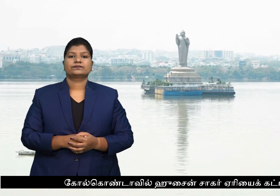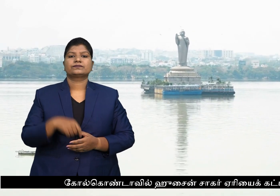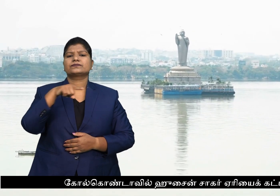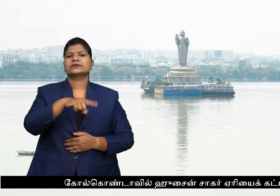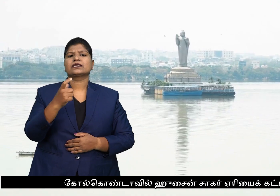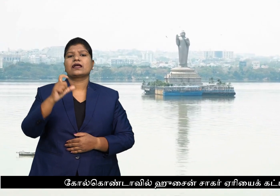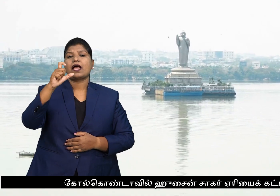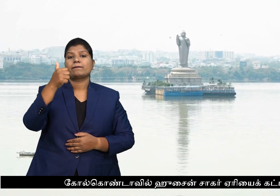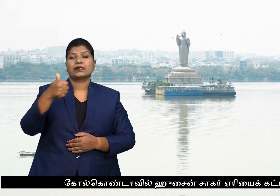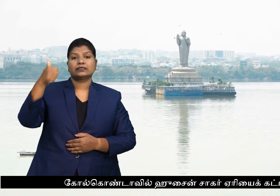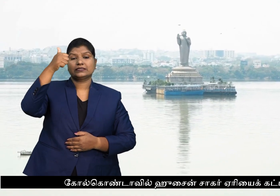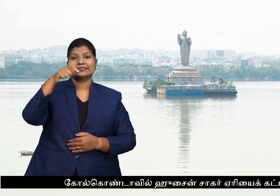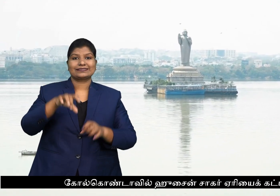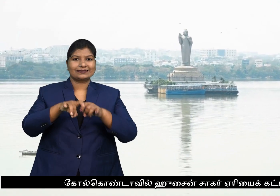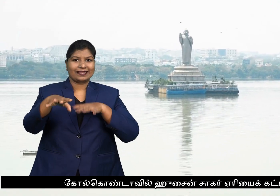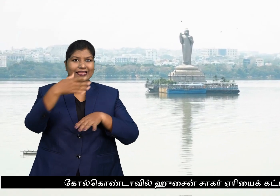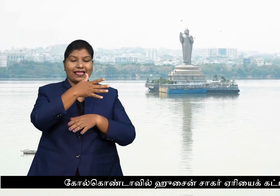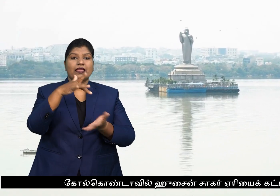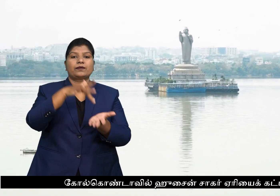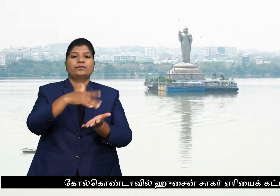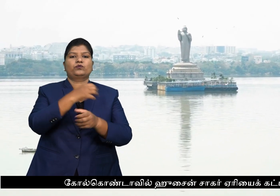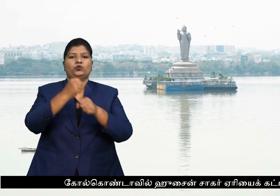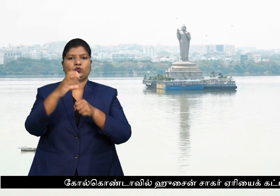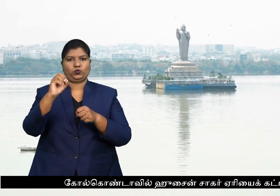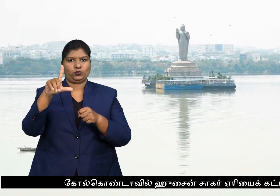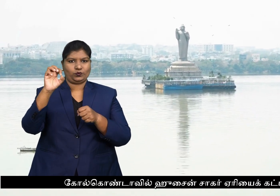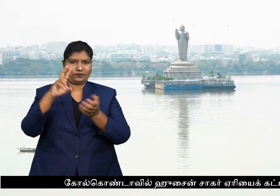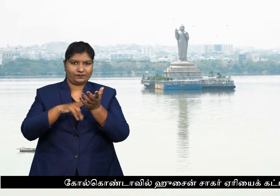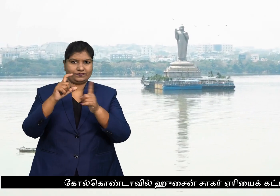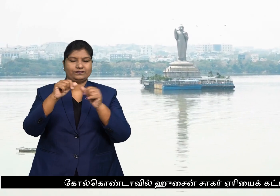கோல்கொண்டாவின் ஹுசைன் சாகர் ஏரியை கட்டினார்கள்.